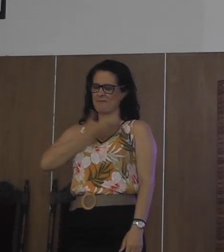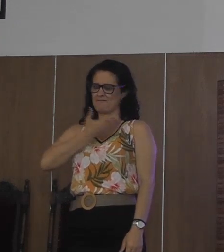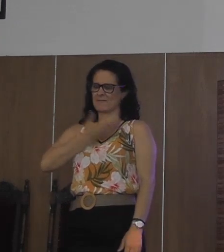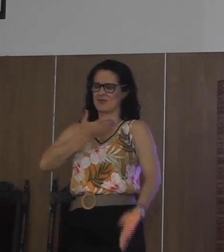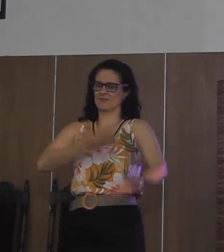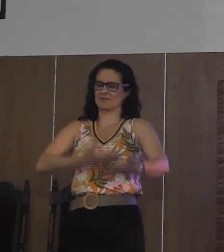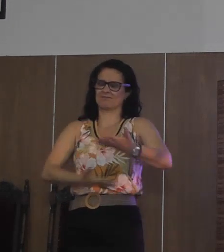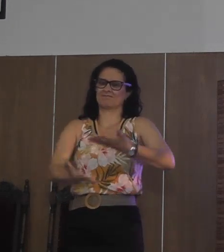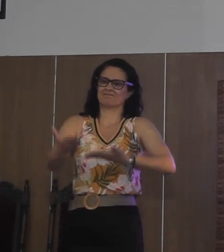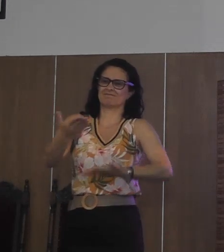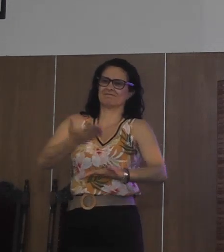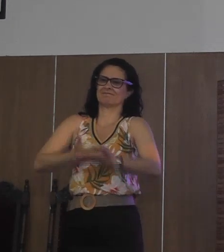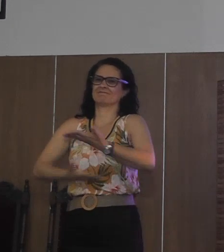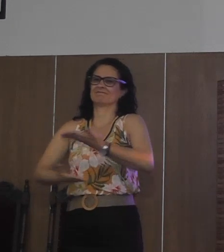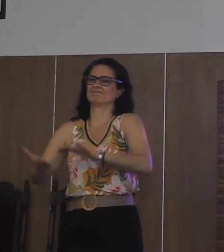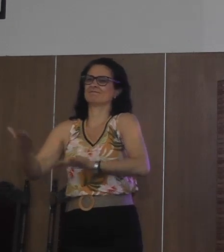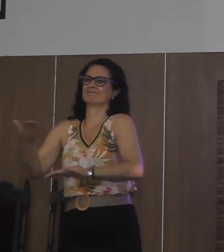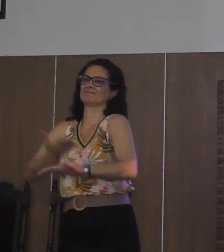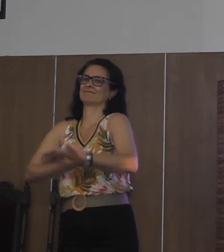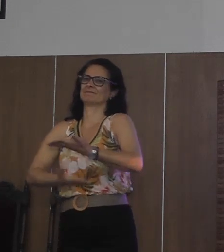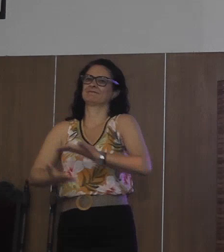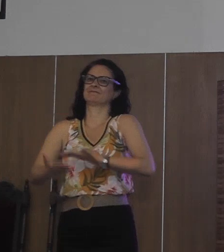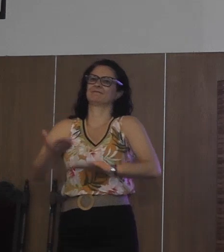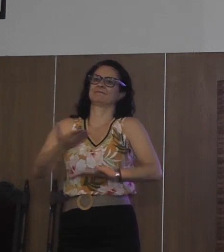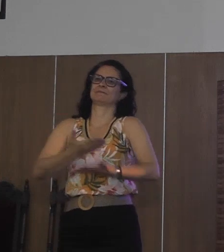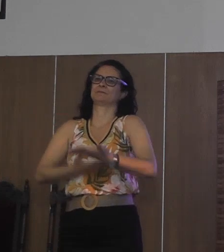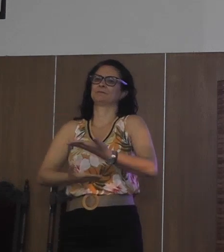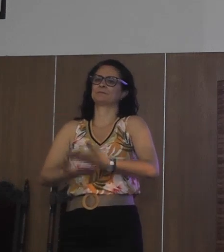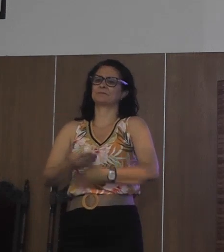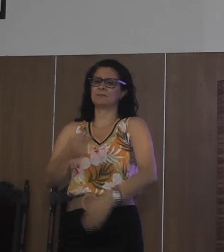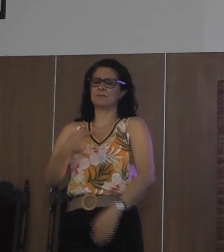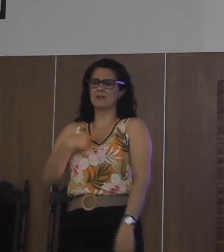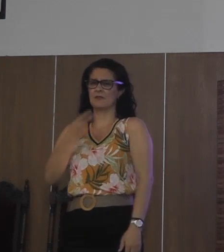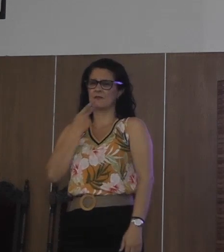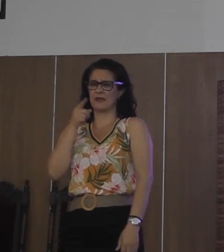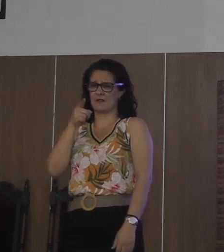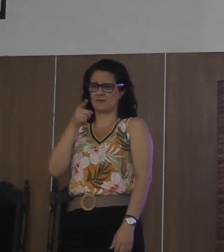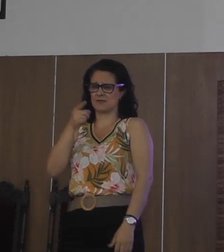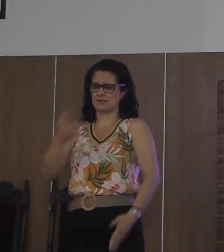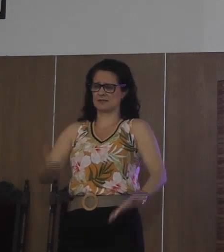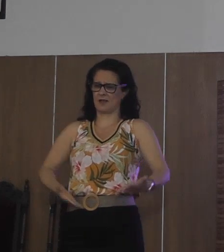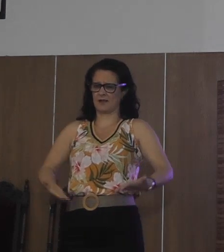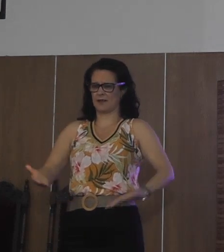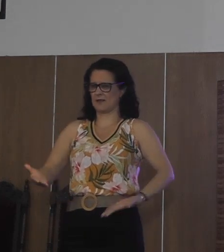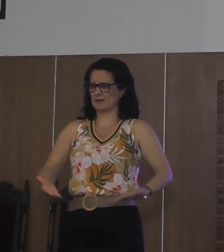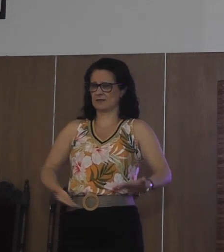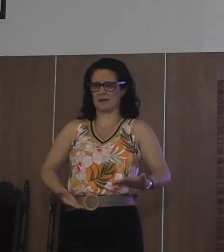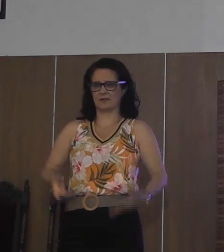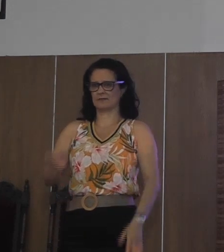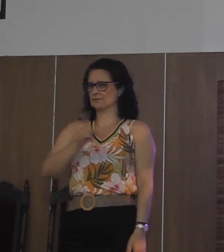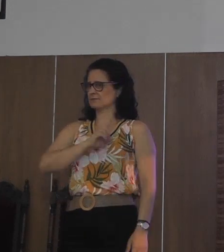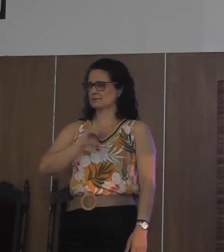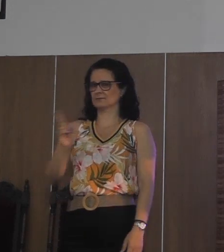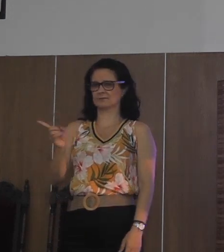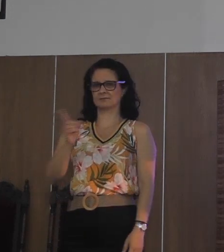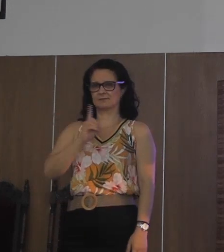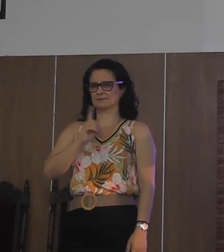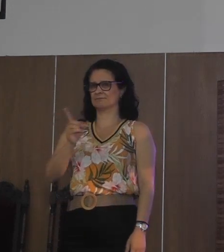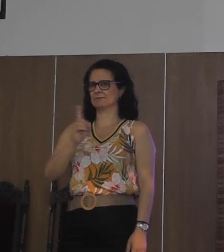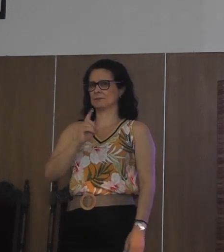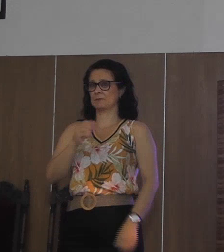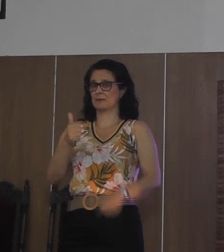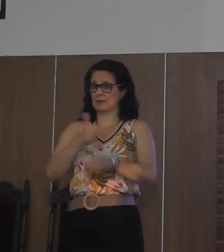amigos. Quando ele fala já não vos chamarei de servos, é porque em algum momento eles eram chamados de servos.